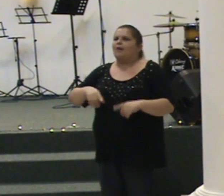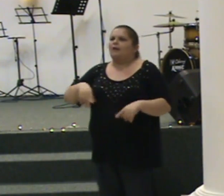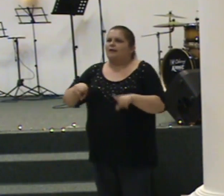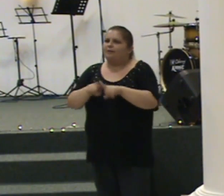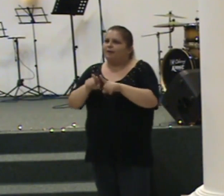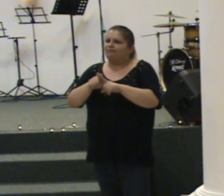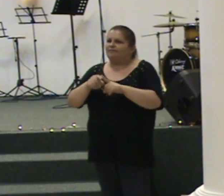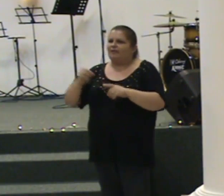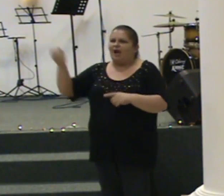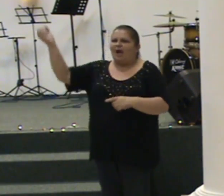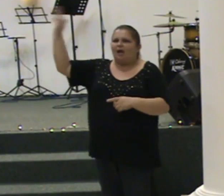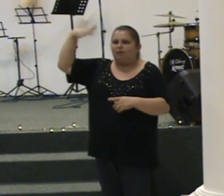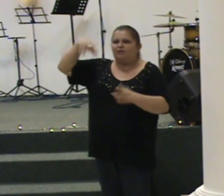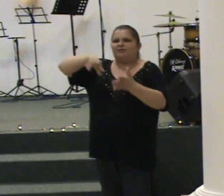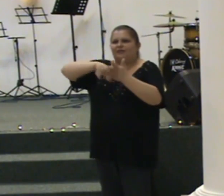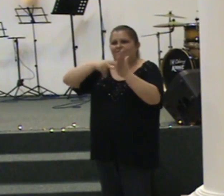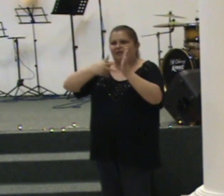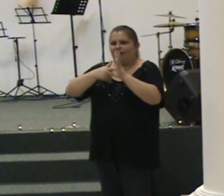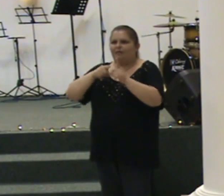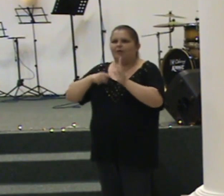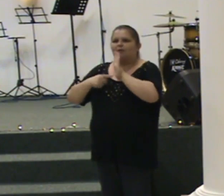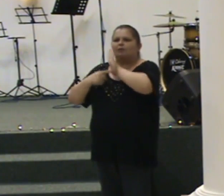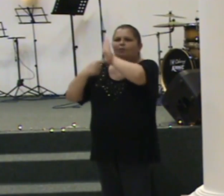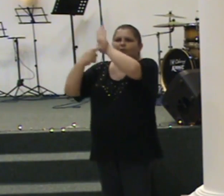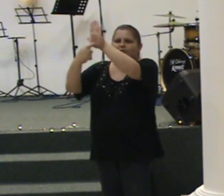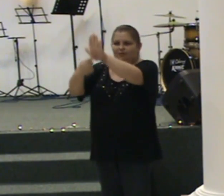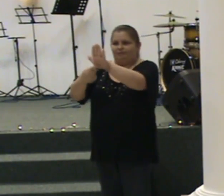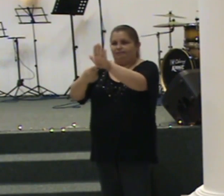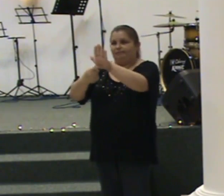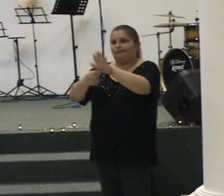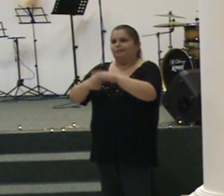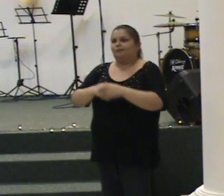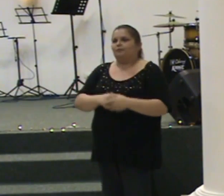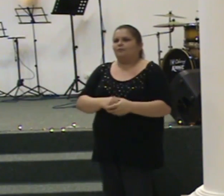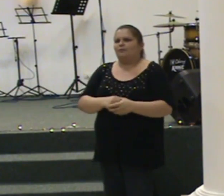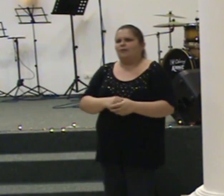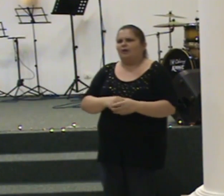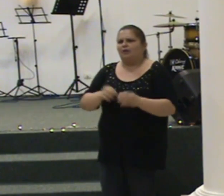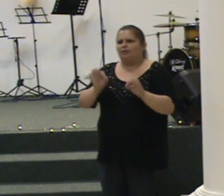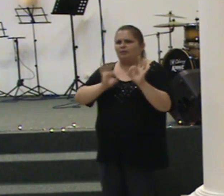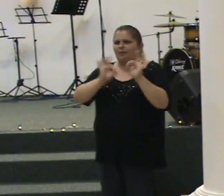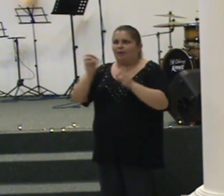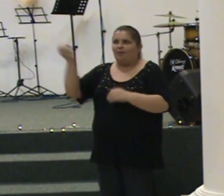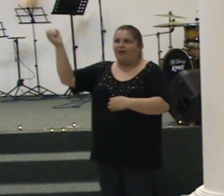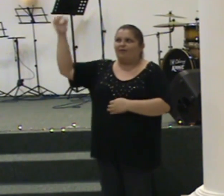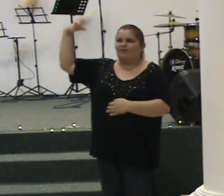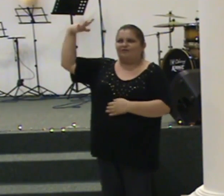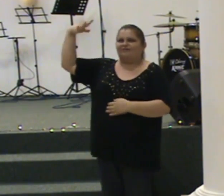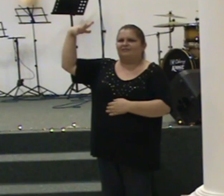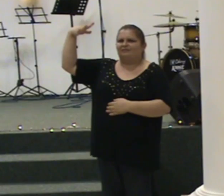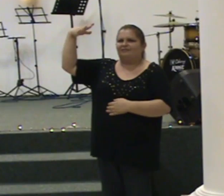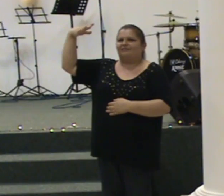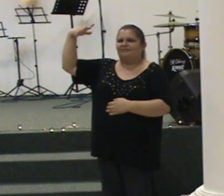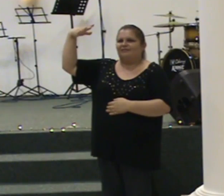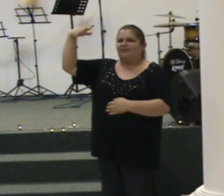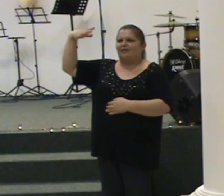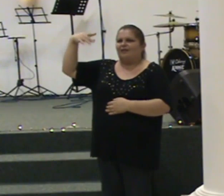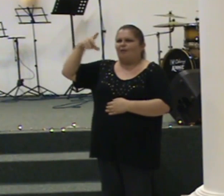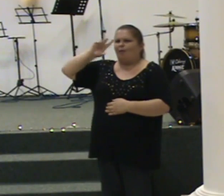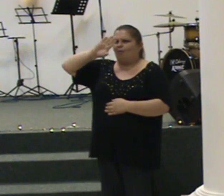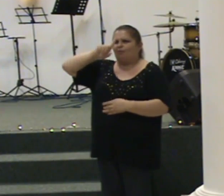sinal de Deus também. Tem uma outra parte da Bíblia que fala que quando Deus criou as luzes, Ele também criou para